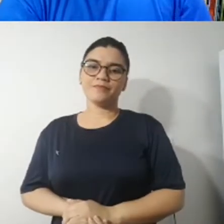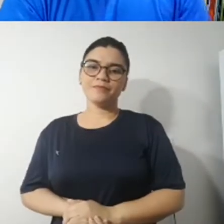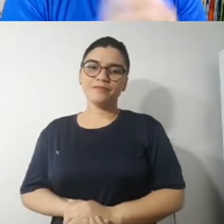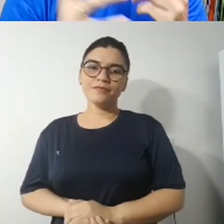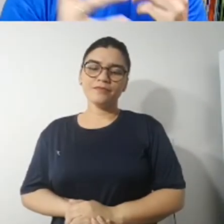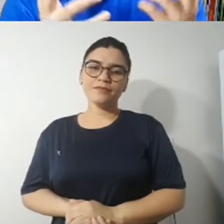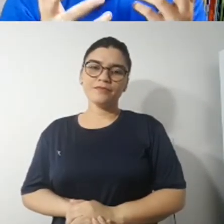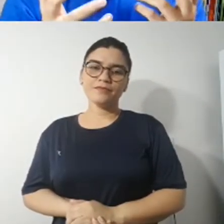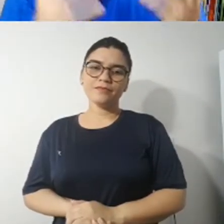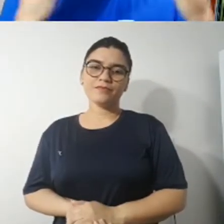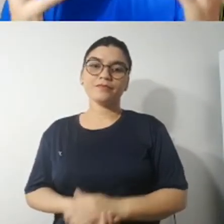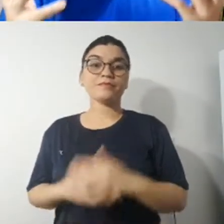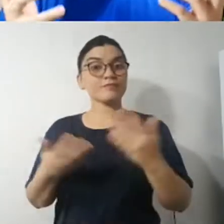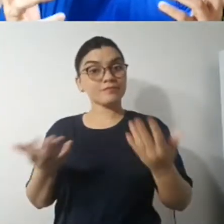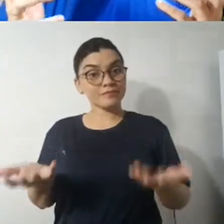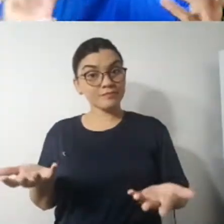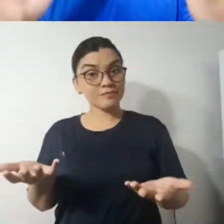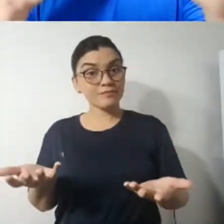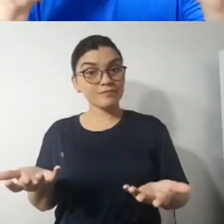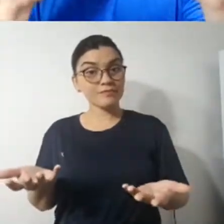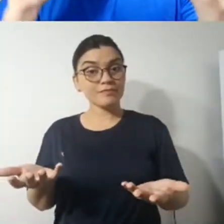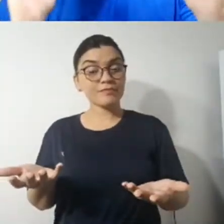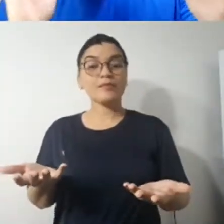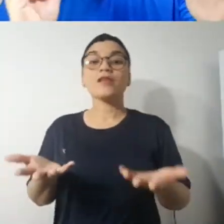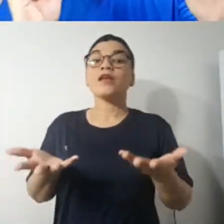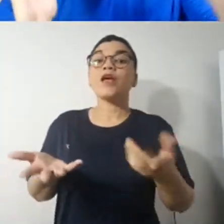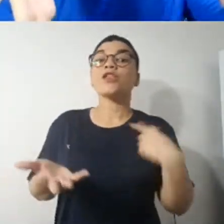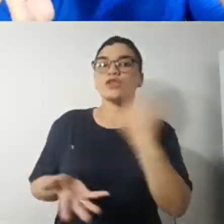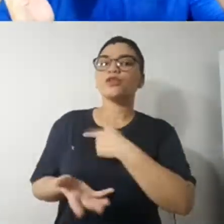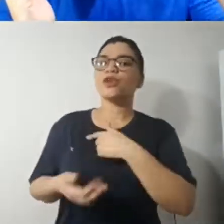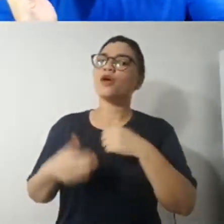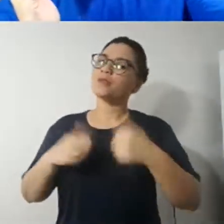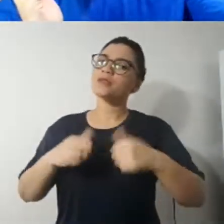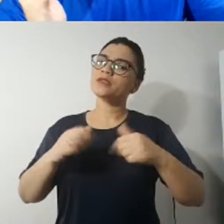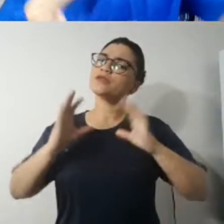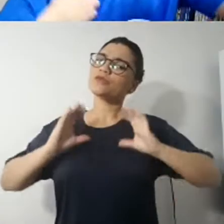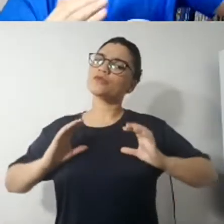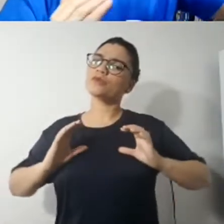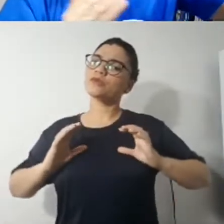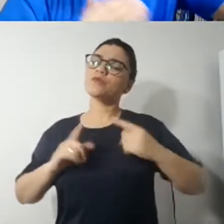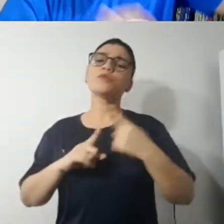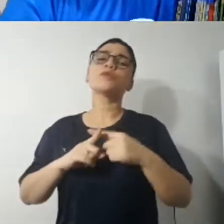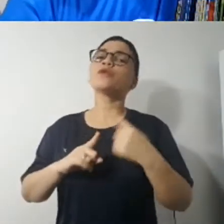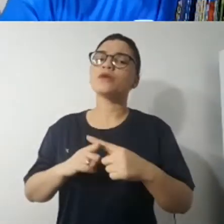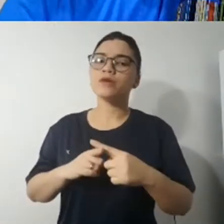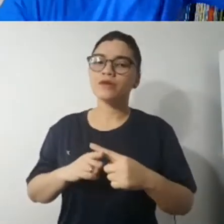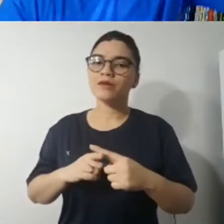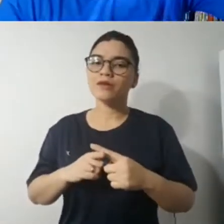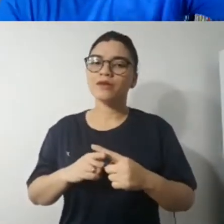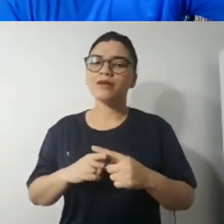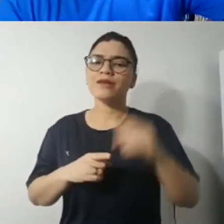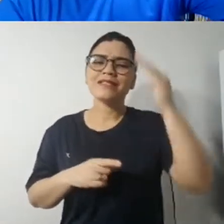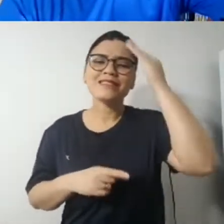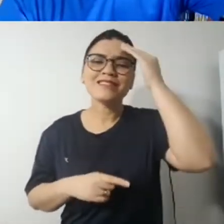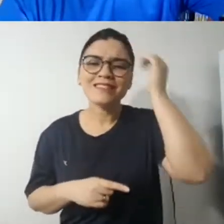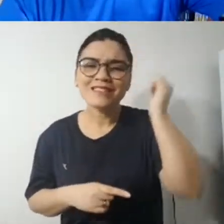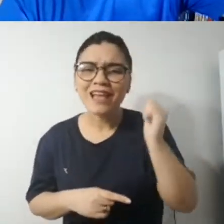Essa é a posição. Por quê? Porque nós já estamos direcionados para receber uma grande herança.